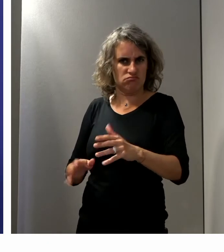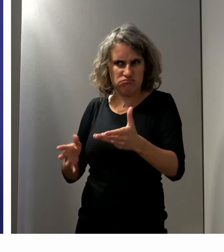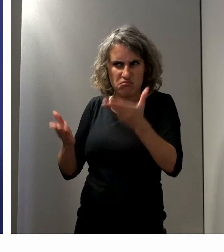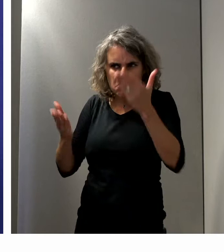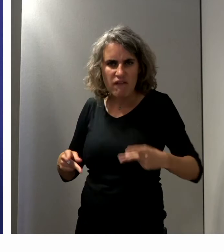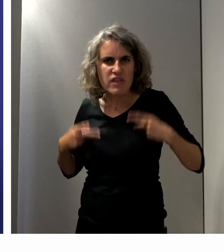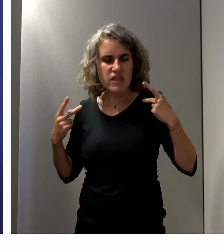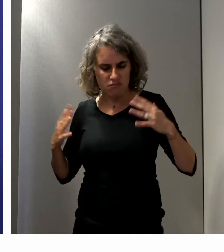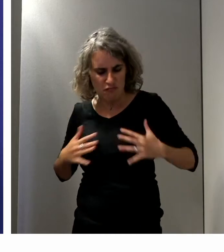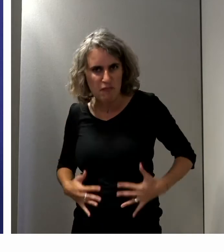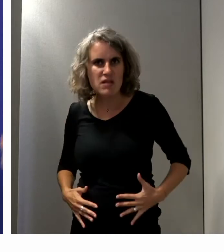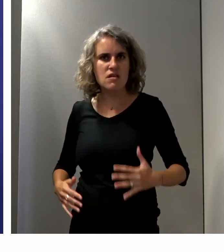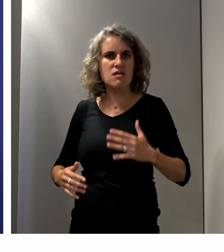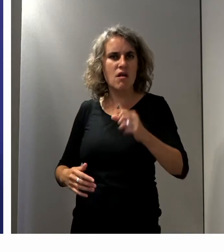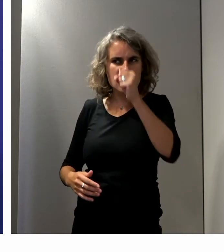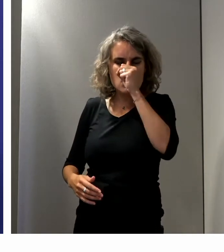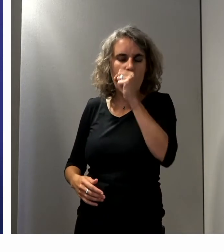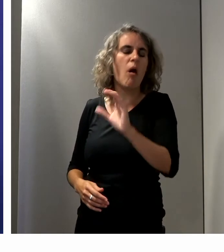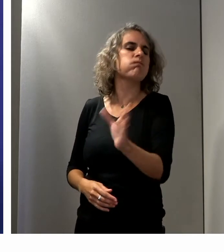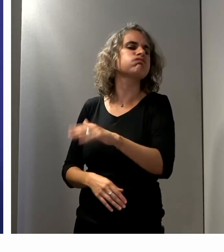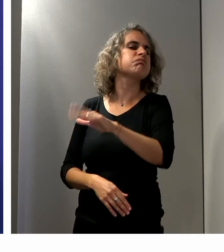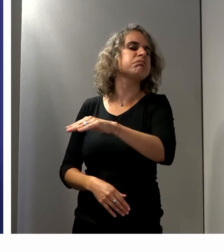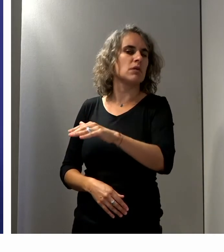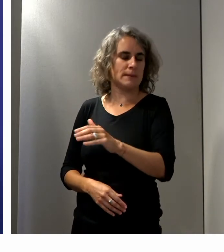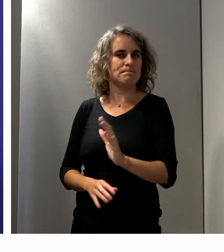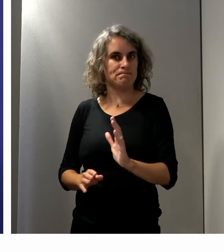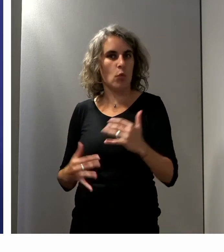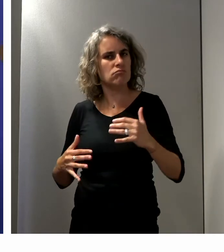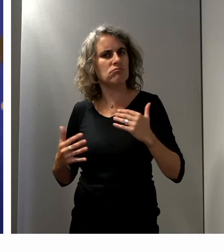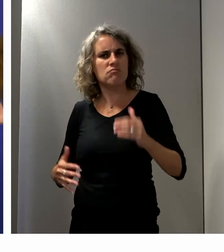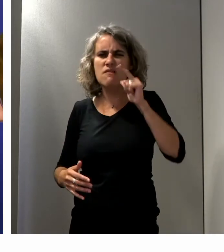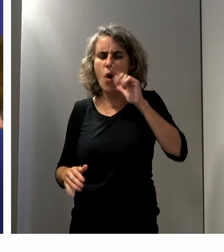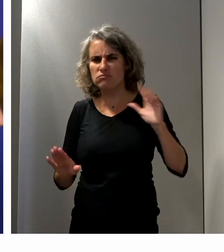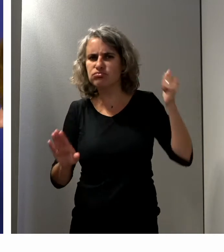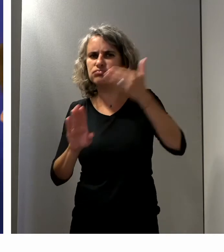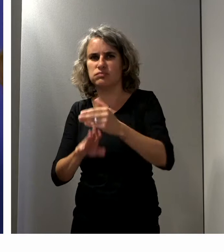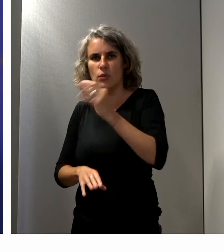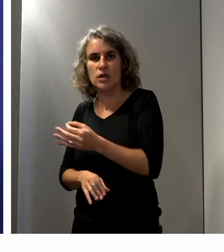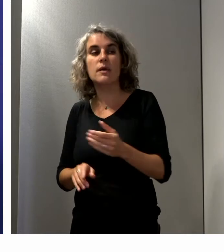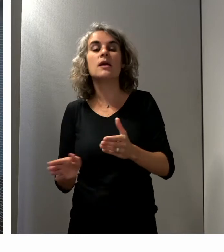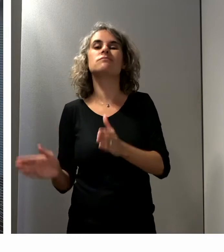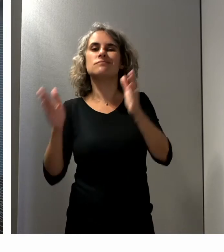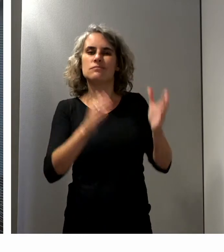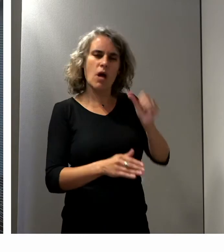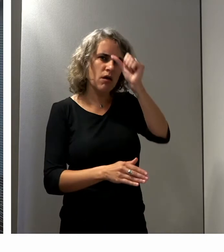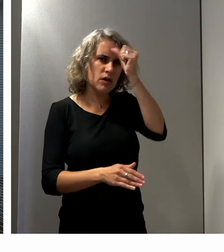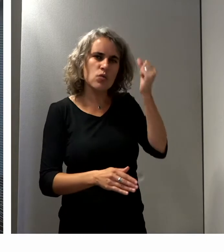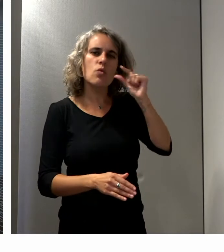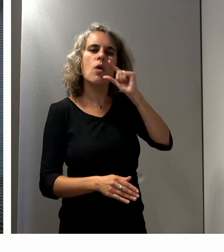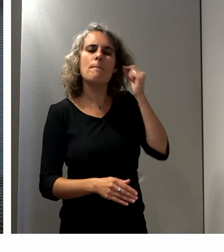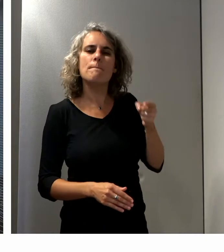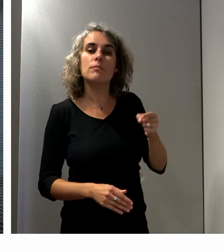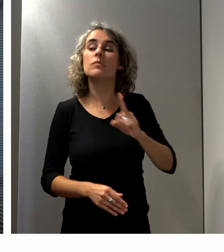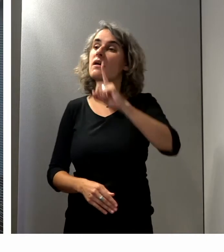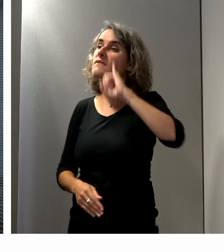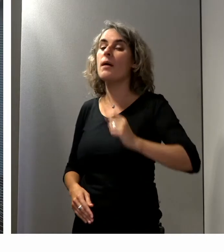physique et sexuelle des femmes handicapées. Qu'en est-il des hommes, des garçons? Parce que pour qu'une fille soit maltraitée, elle n'est pas toujours